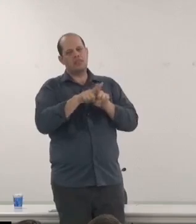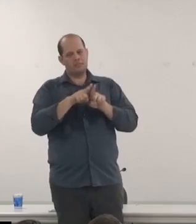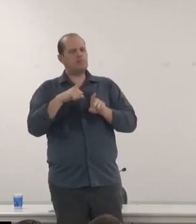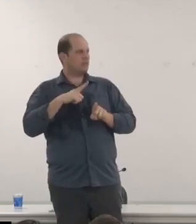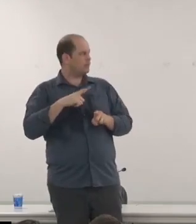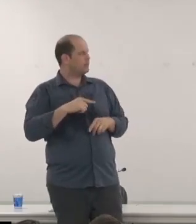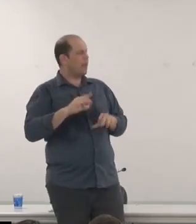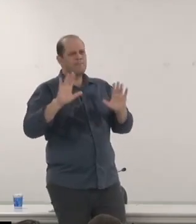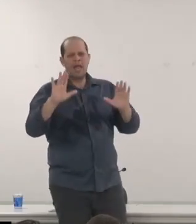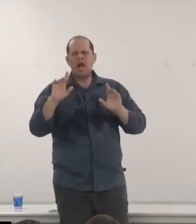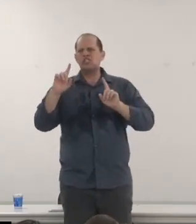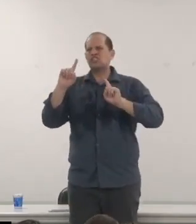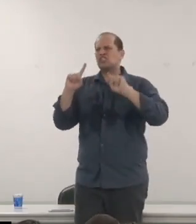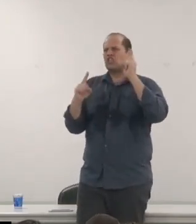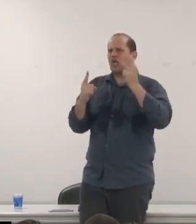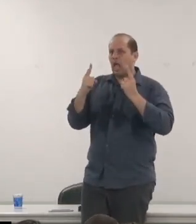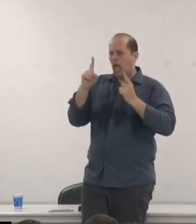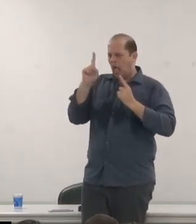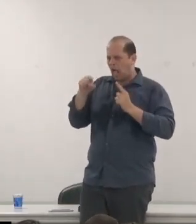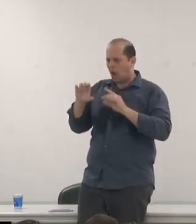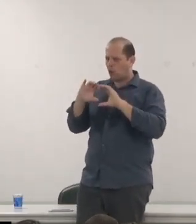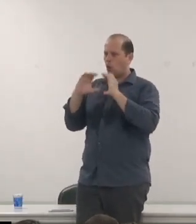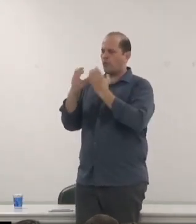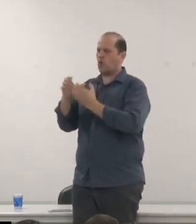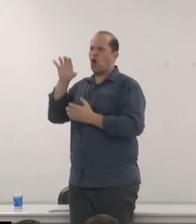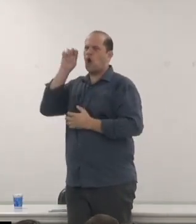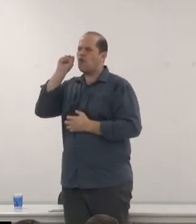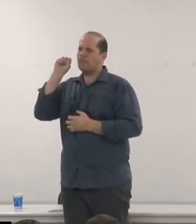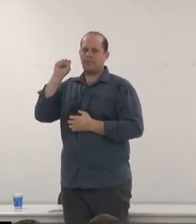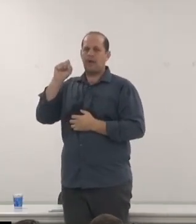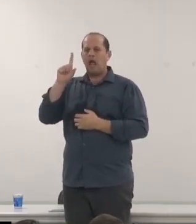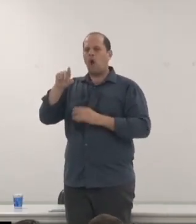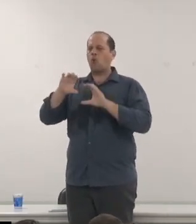exemplo. Mas essa modalidade de gestos